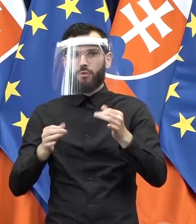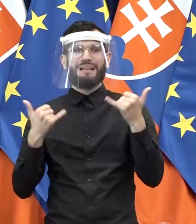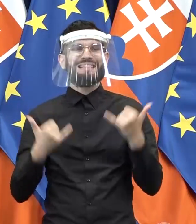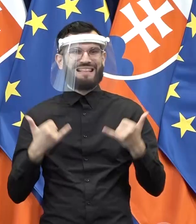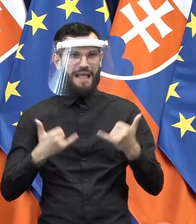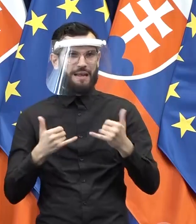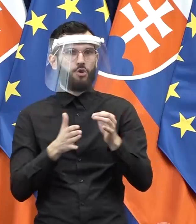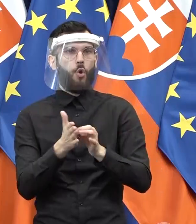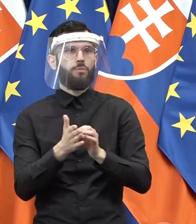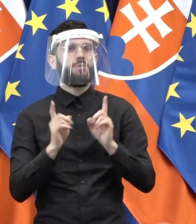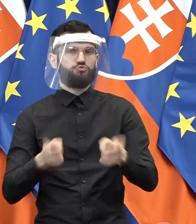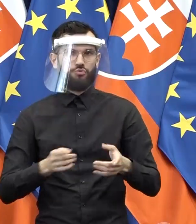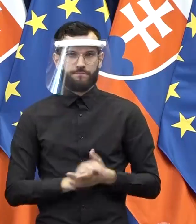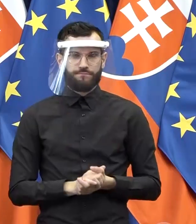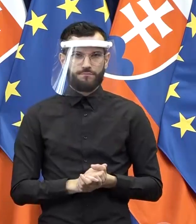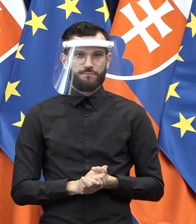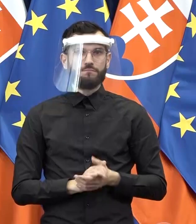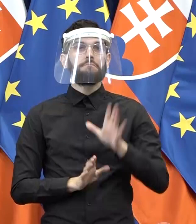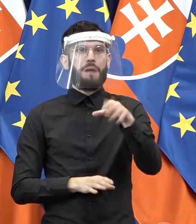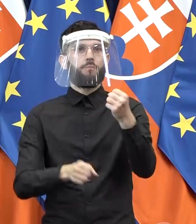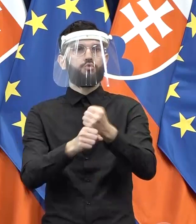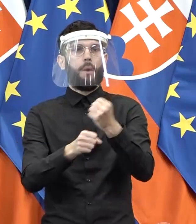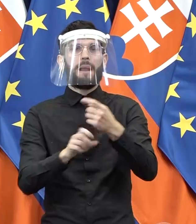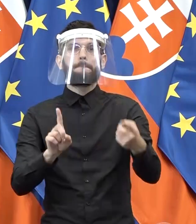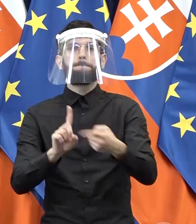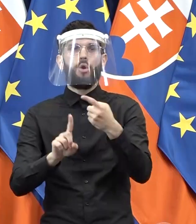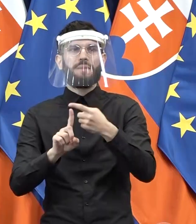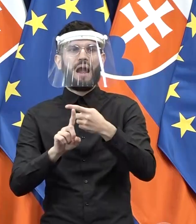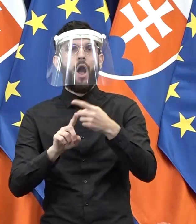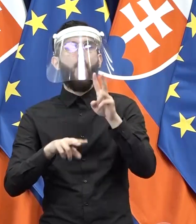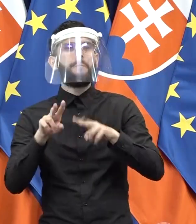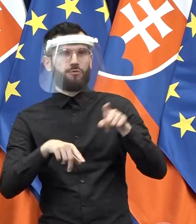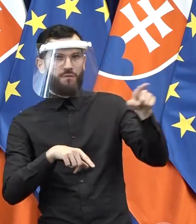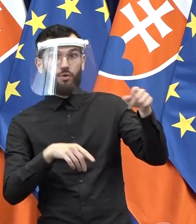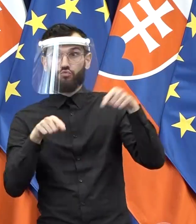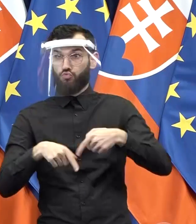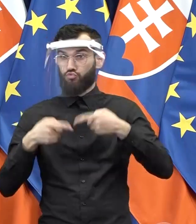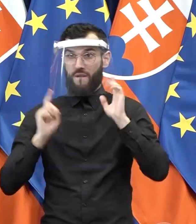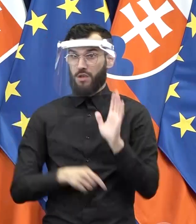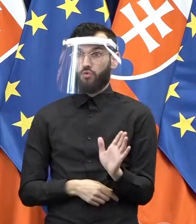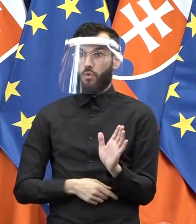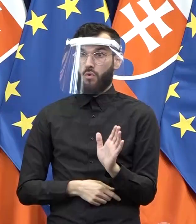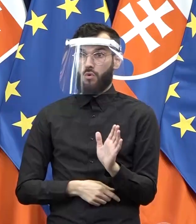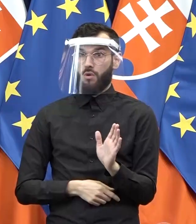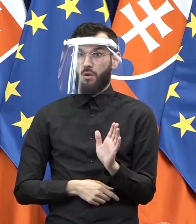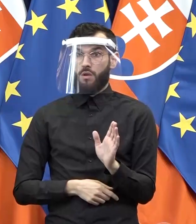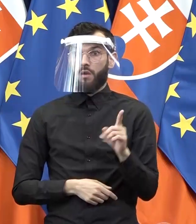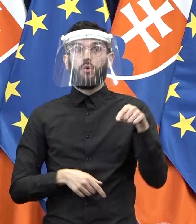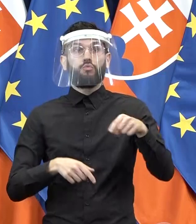ideálna doba na to, aby sme vytvorili podmienky týmto opatrovateľkám tu na Slovensku. My ich potrebujeme tu.